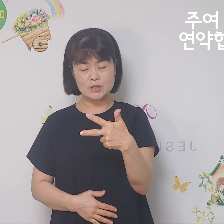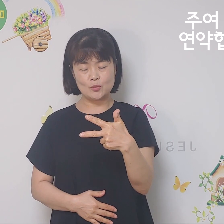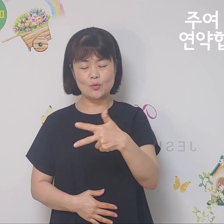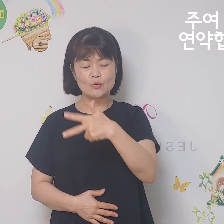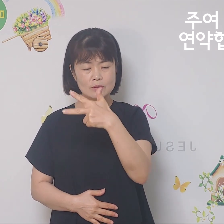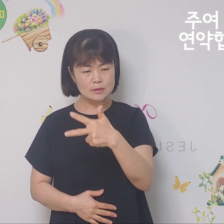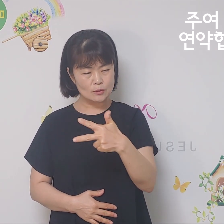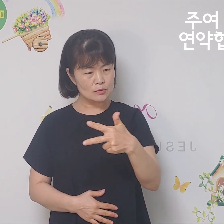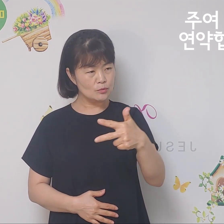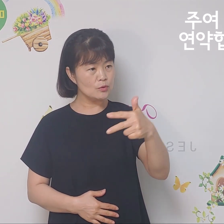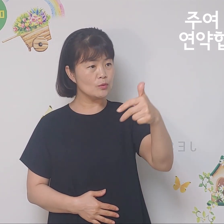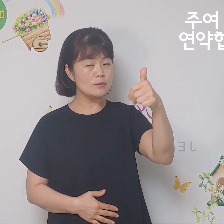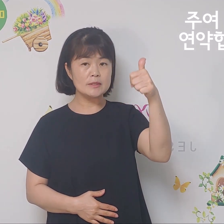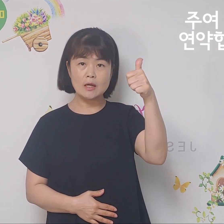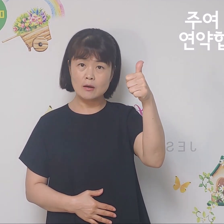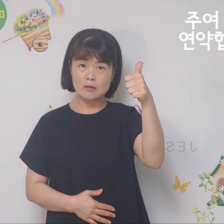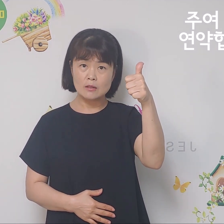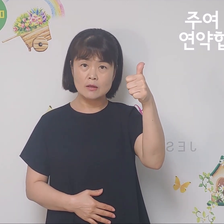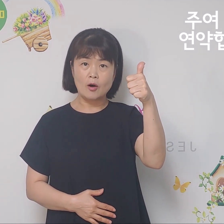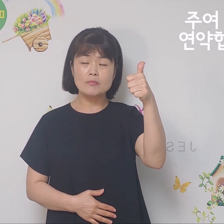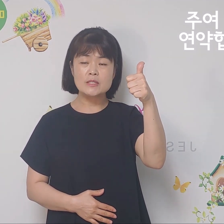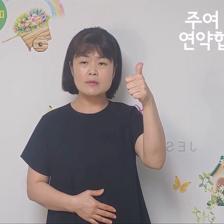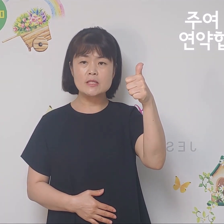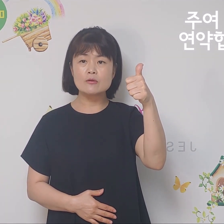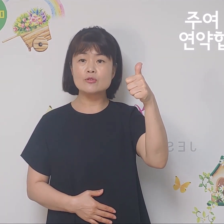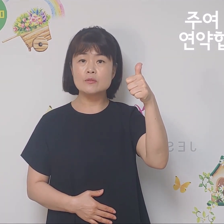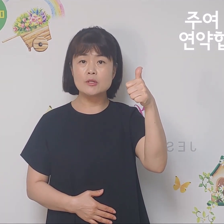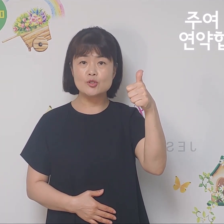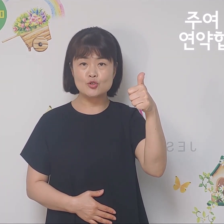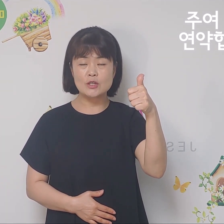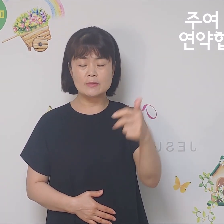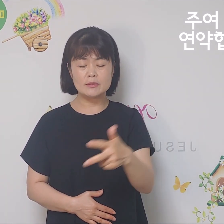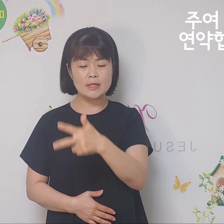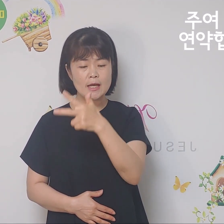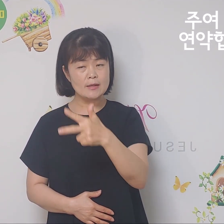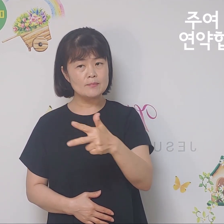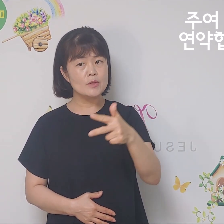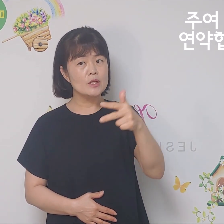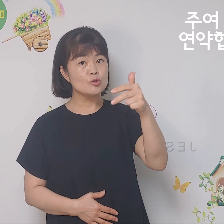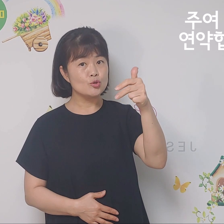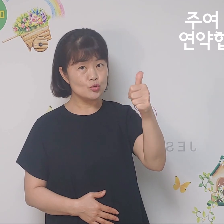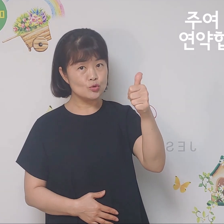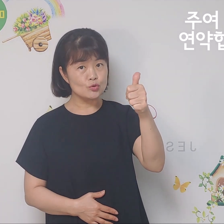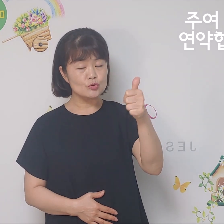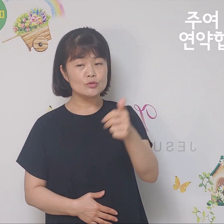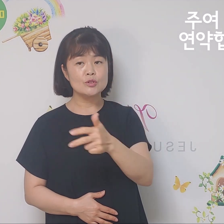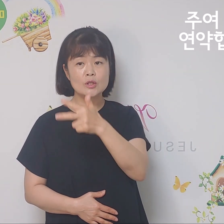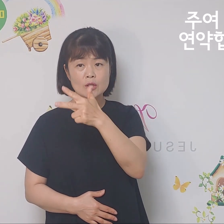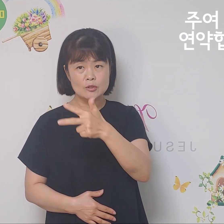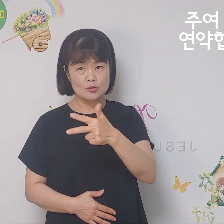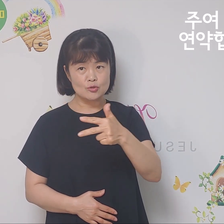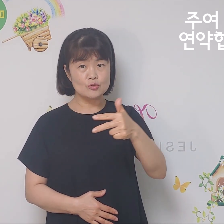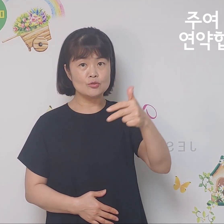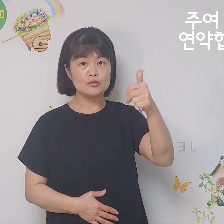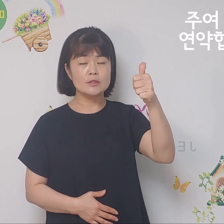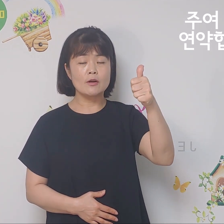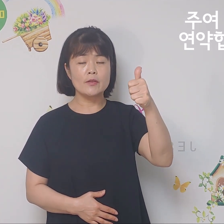눕히시고 손을 위로 올리면서 엄지만 세워주시면 주가 됩니다. 주. 그런데